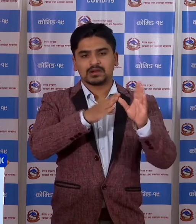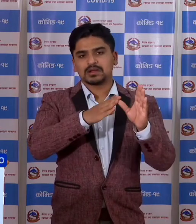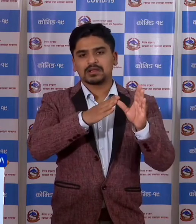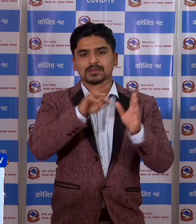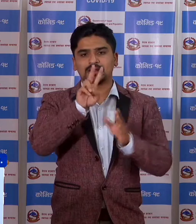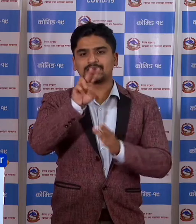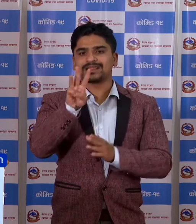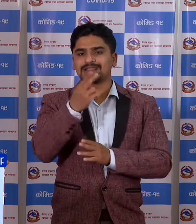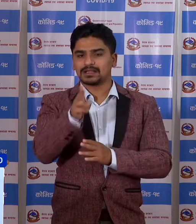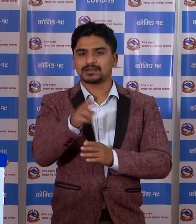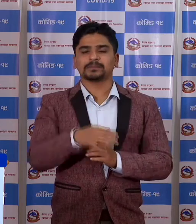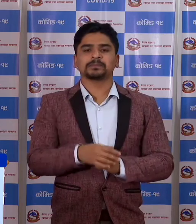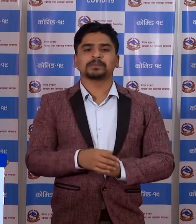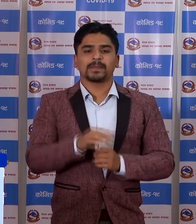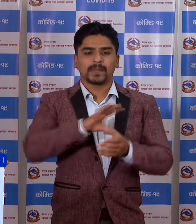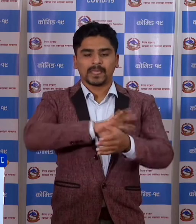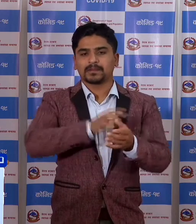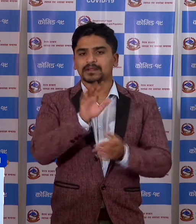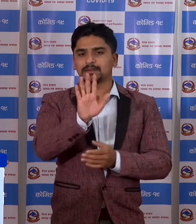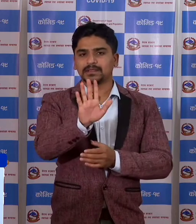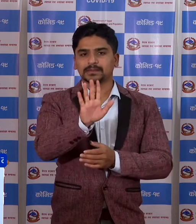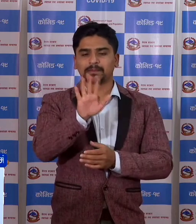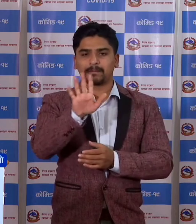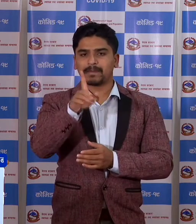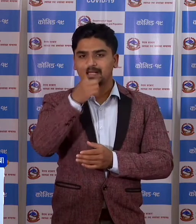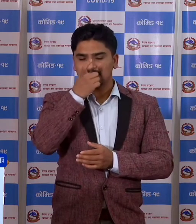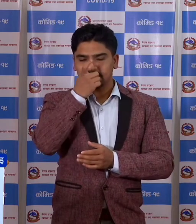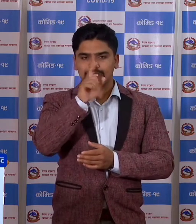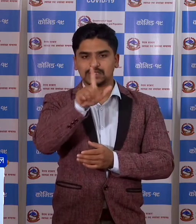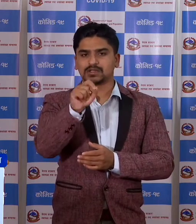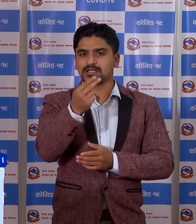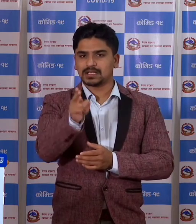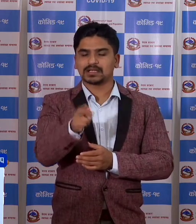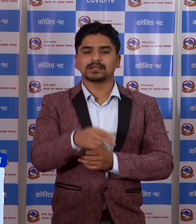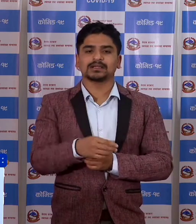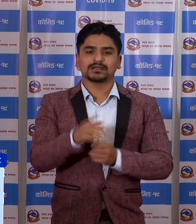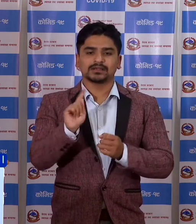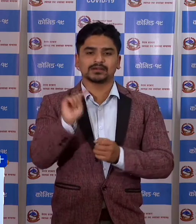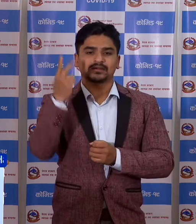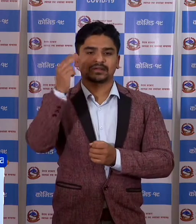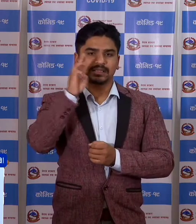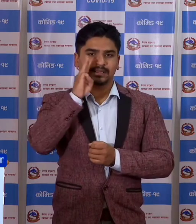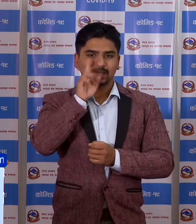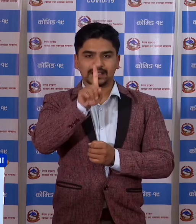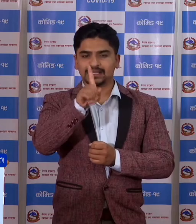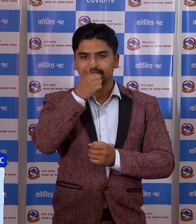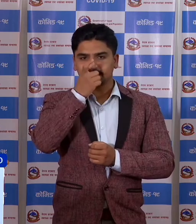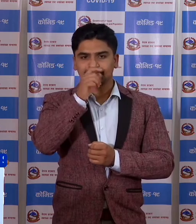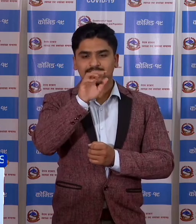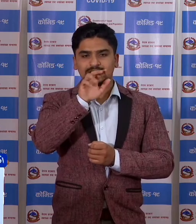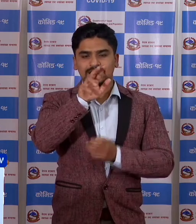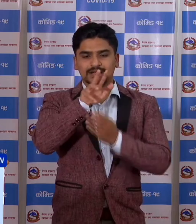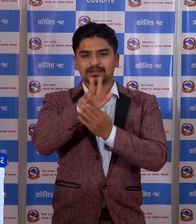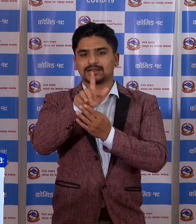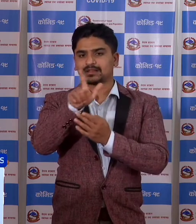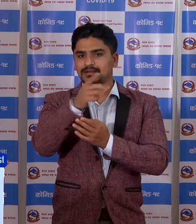प्रदेशमा 23 जना, प्रदेश नम्बर 5 जना, कर्णाली प्रदेशमा